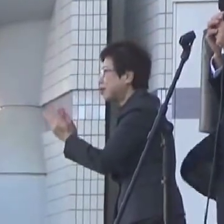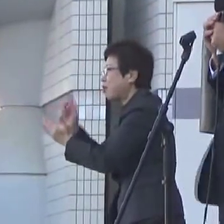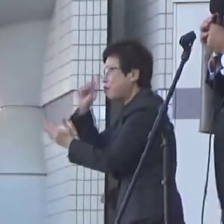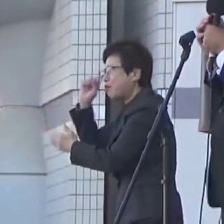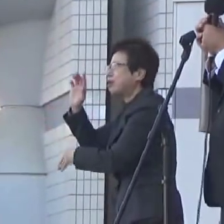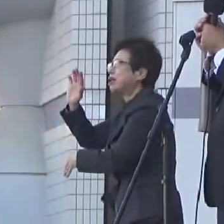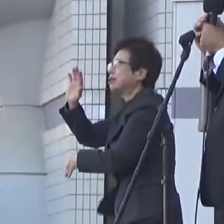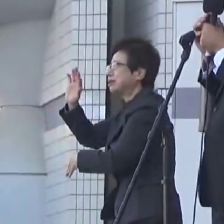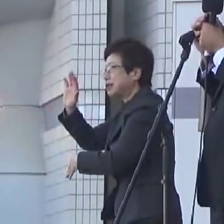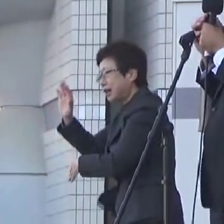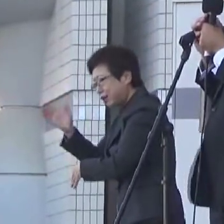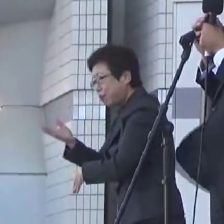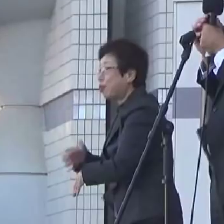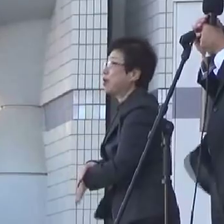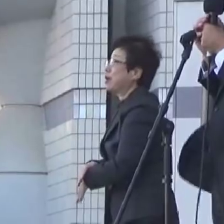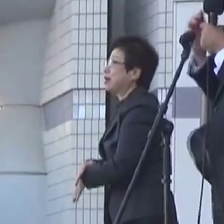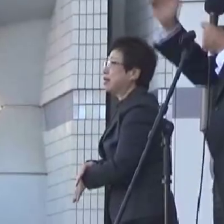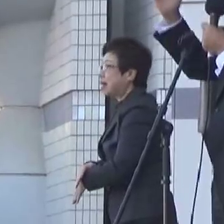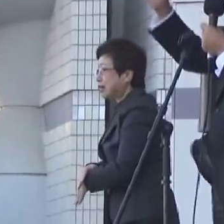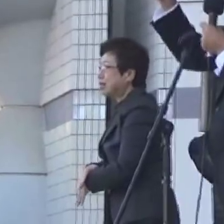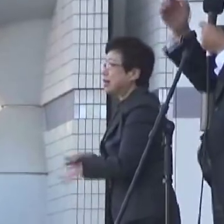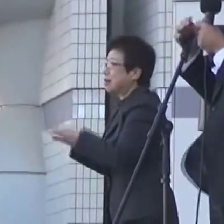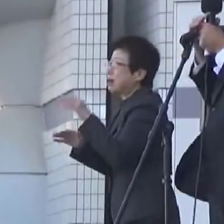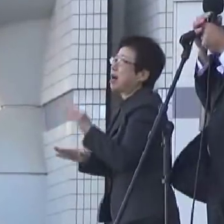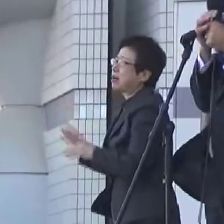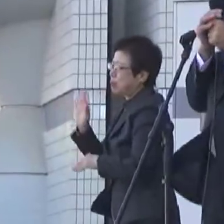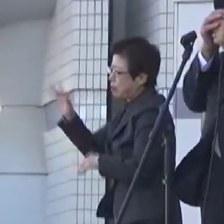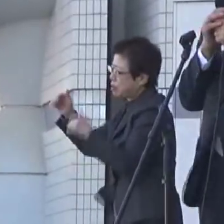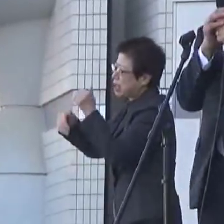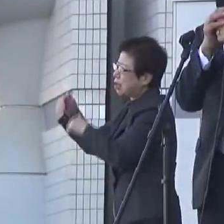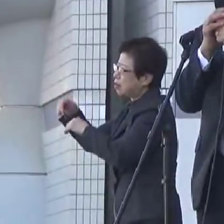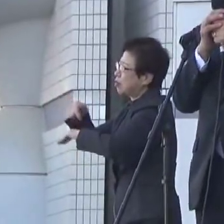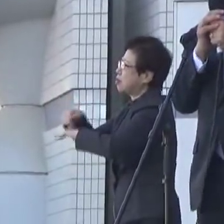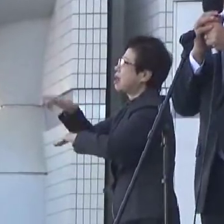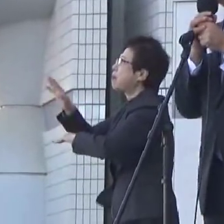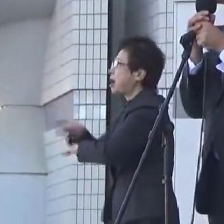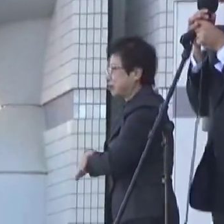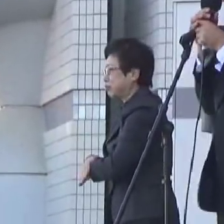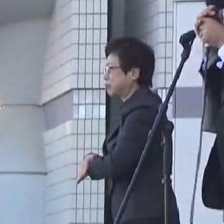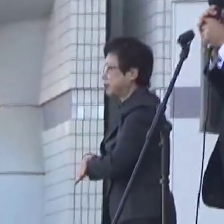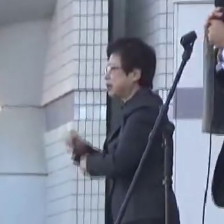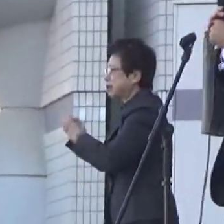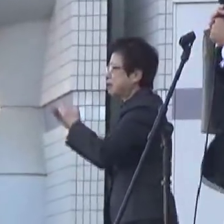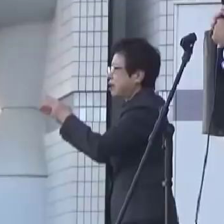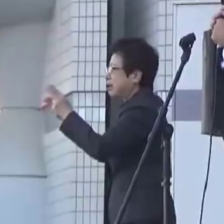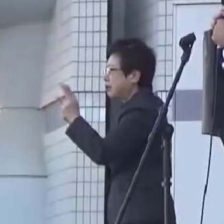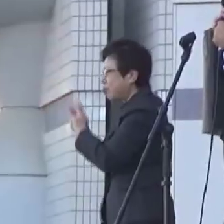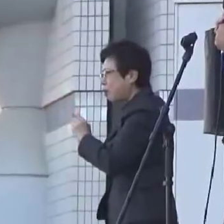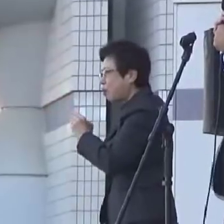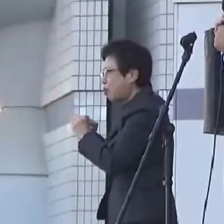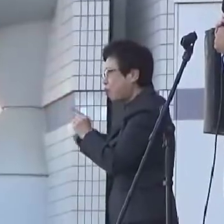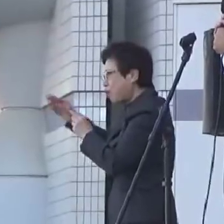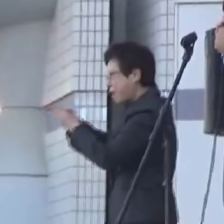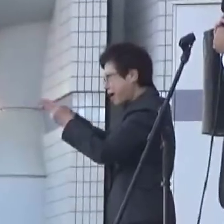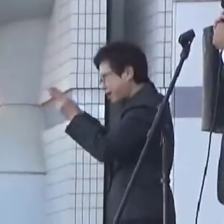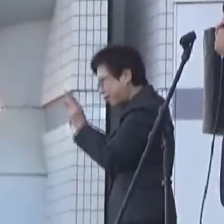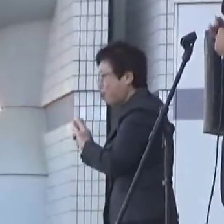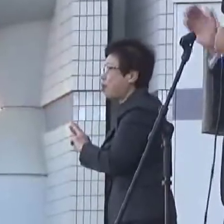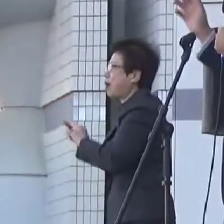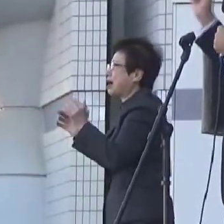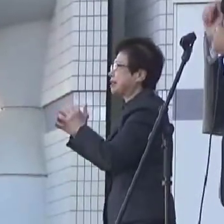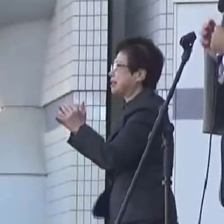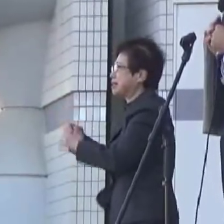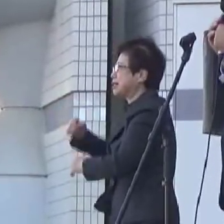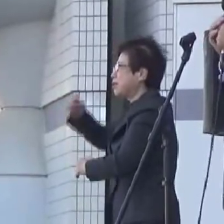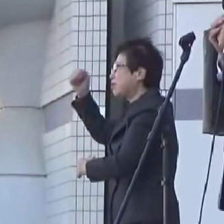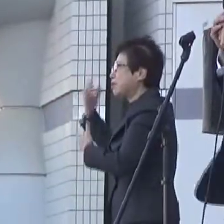いかんせん今も選挙もいろいろありますしね、自民党公明党は新規拒否を続けるかもしれない。どう